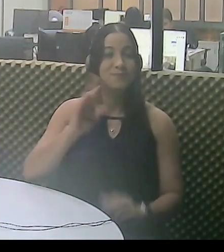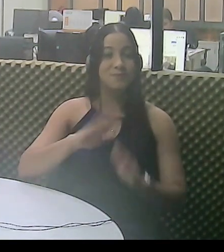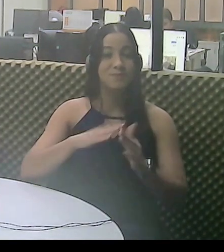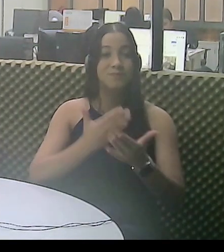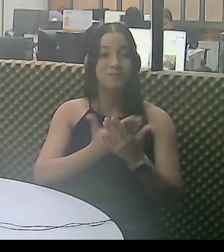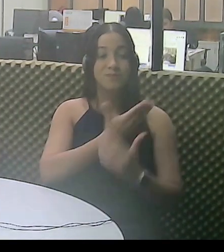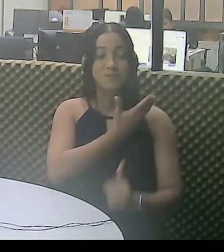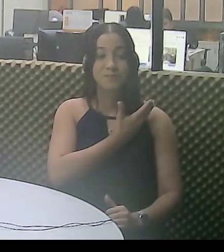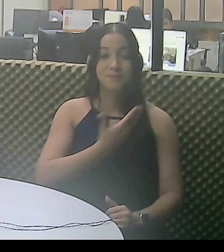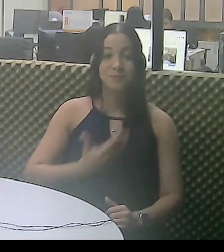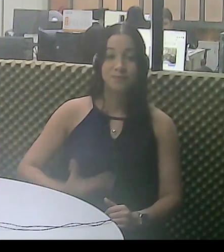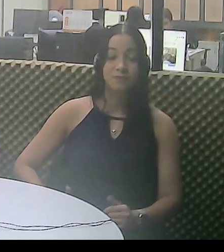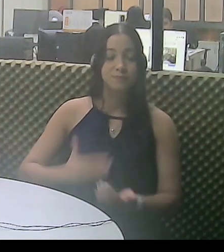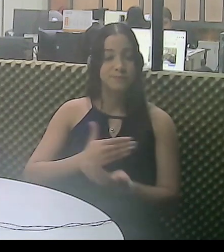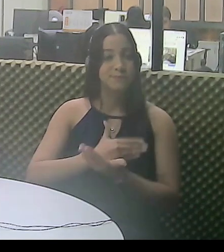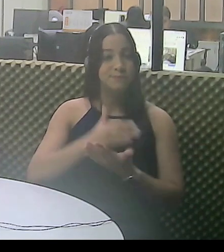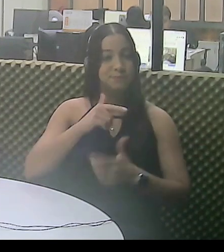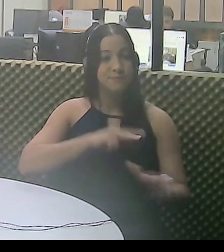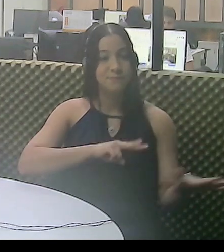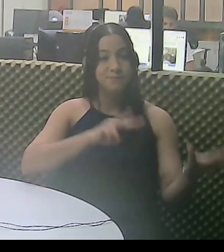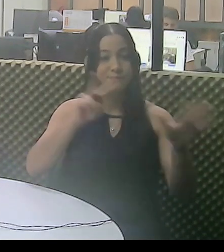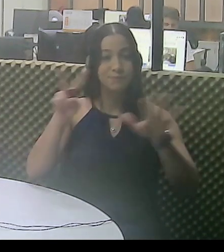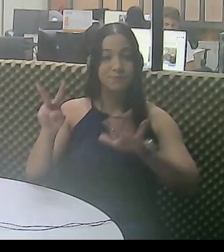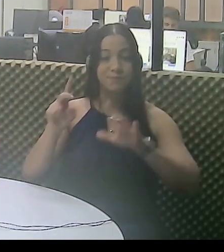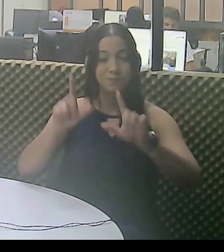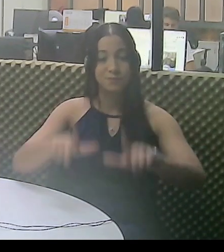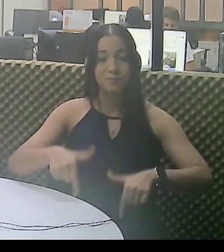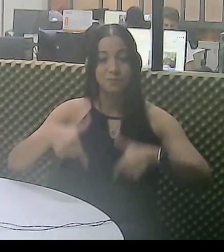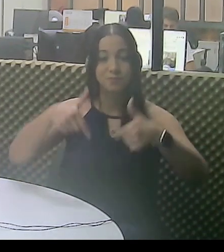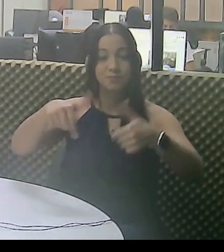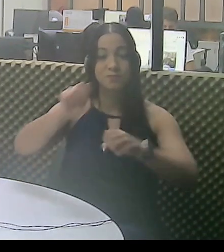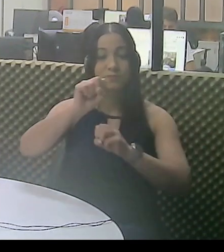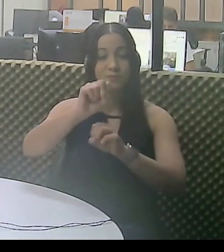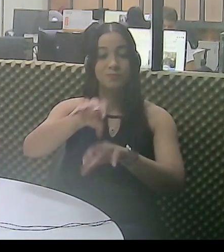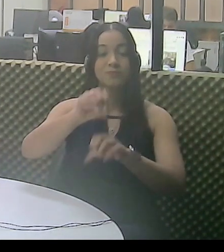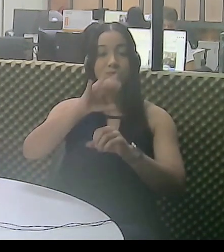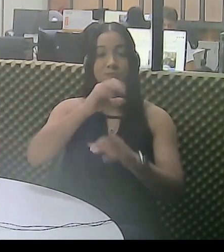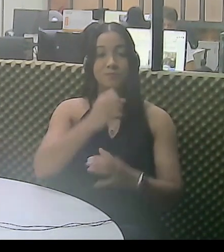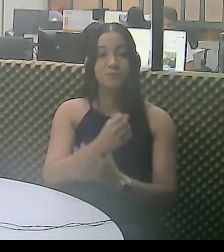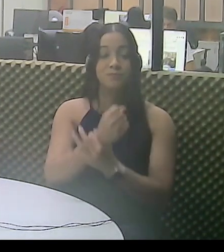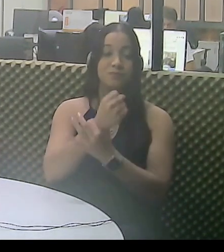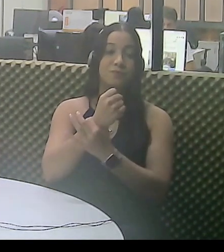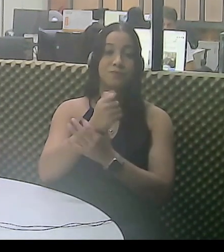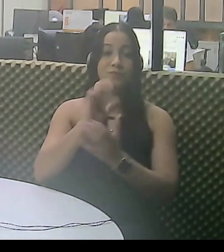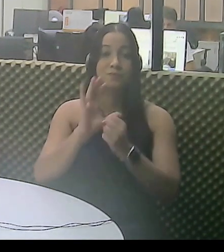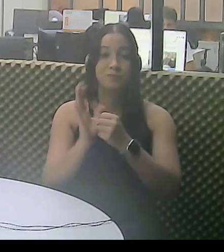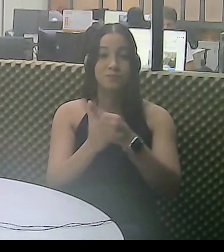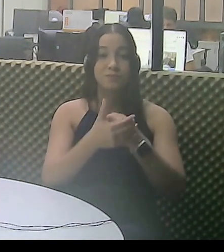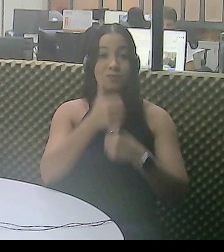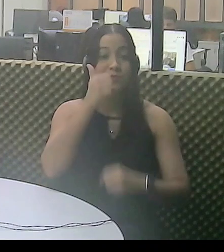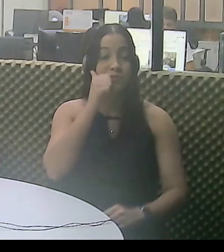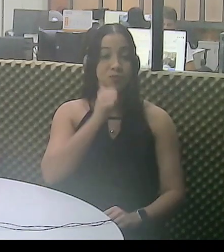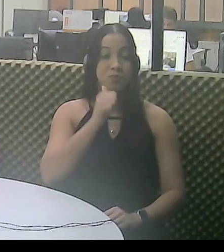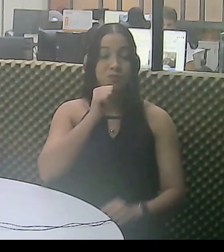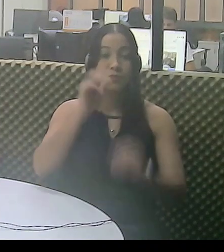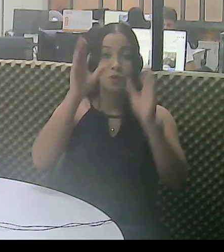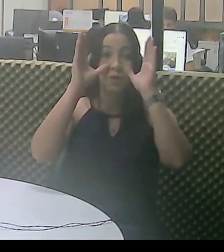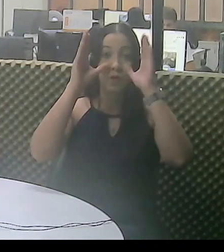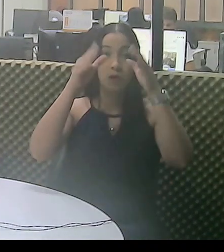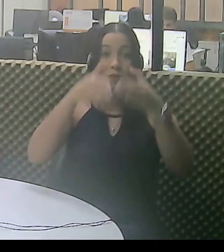de Governo, começou a semana promovendo as primeiras ações educativas de proteção e defesa à mulher,